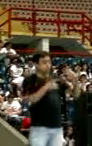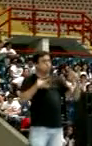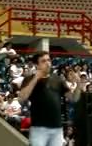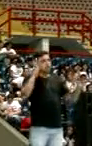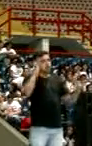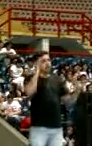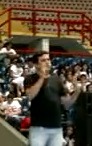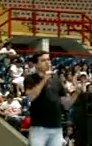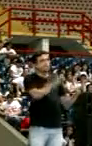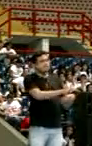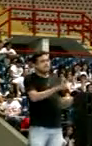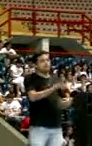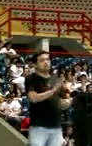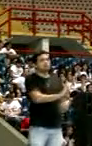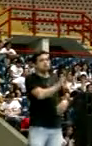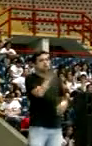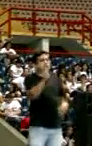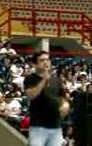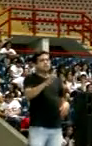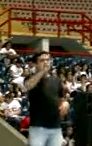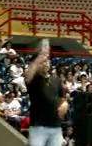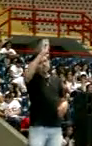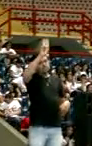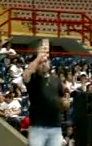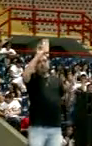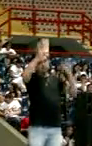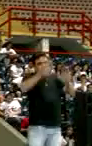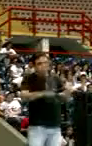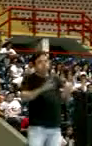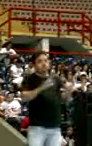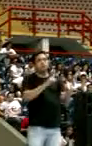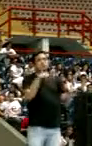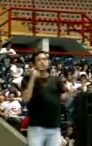achou que se mandasse as crianças, Deus não ia deixar os meninos morrendo.